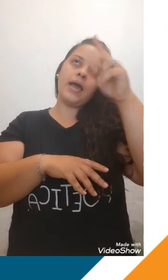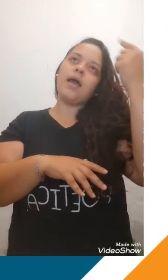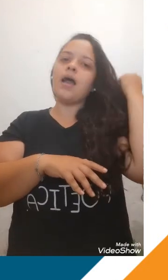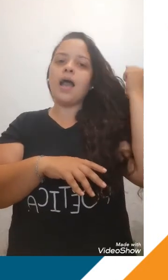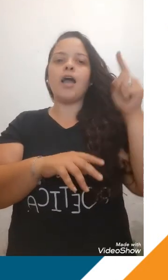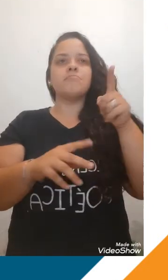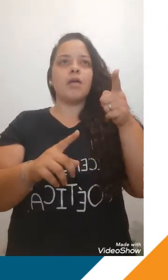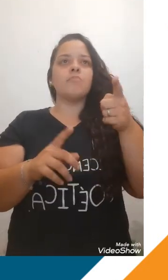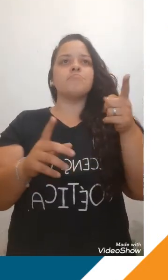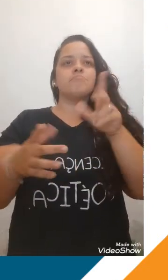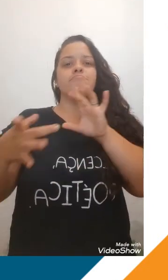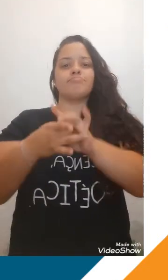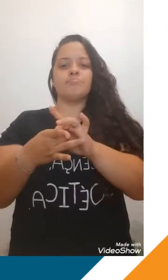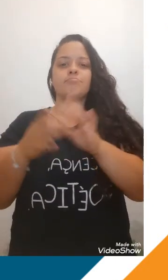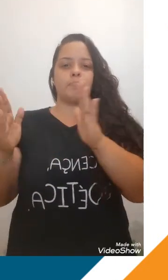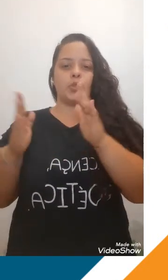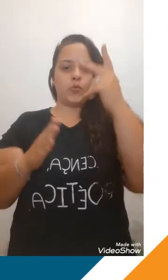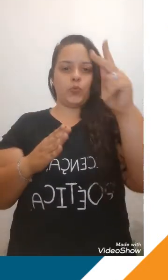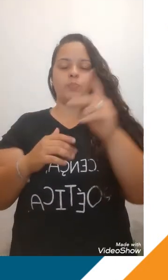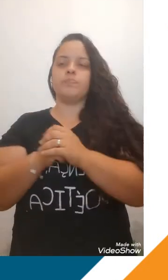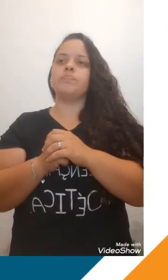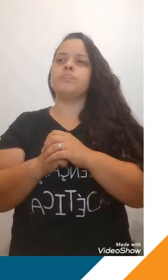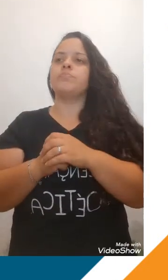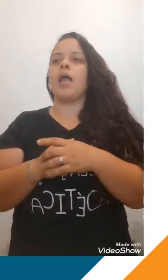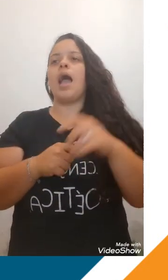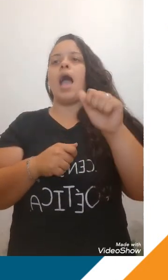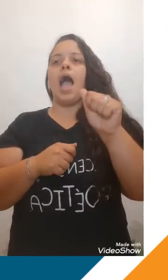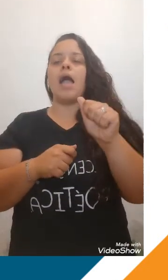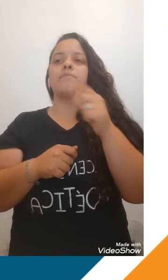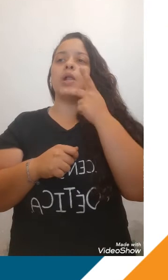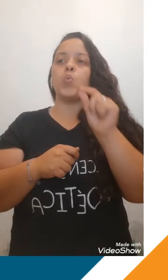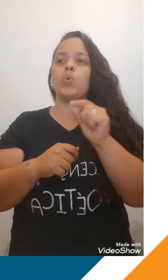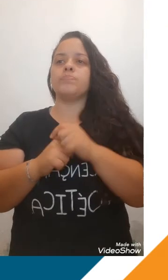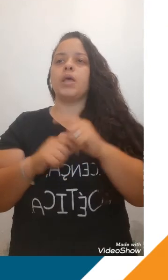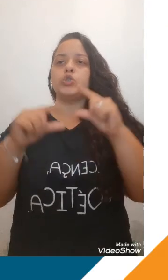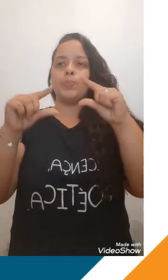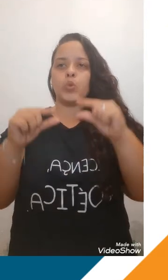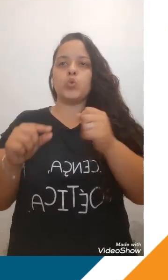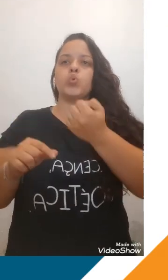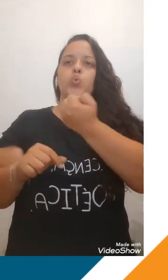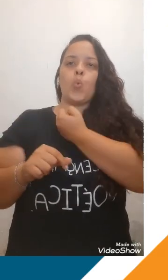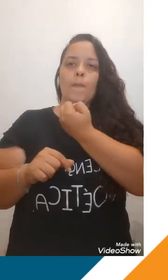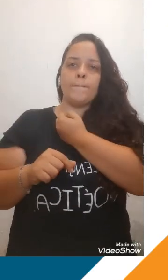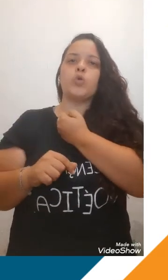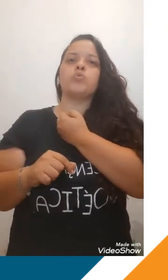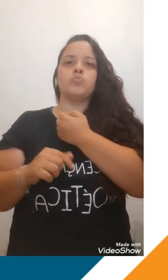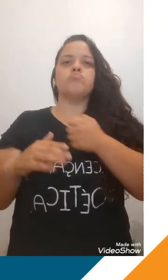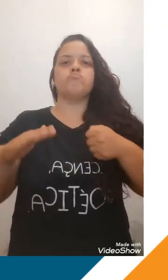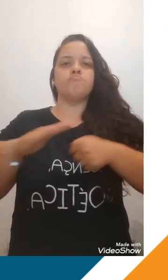período. Vamos lá, então. A letra A diz o seguinte: a diminuição do número de cativos introduzidos